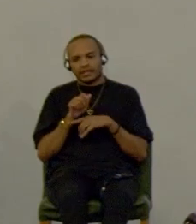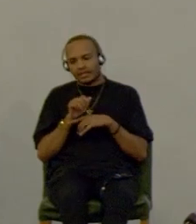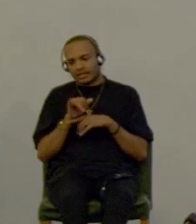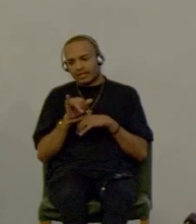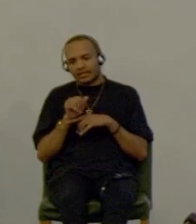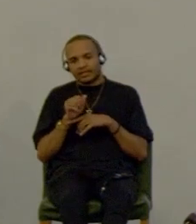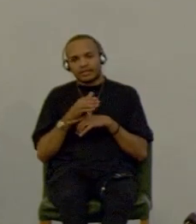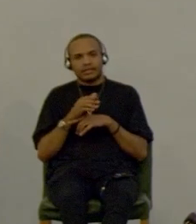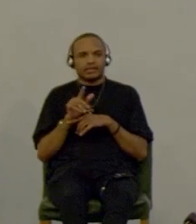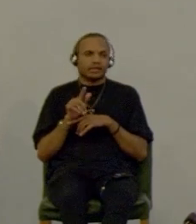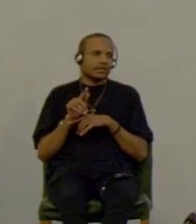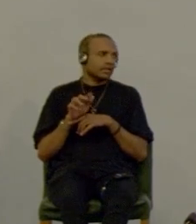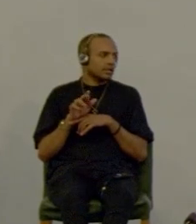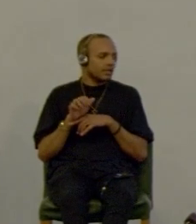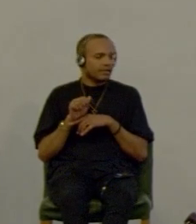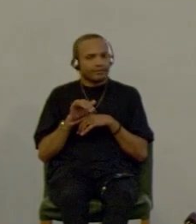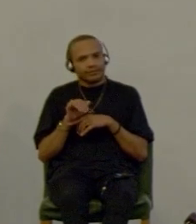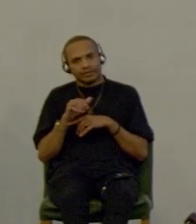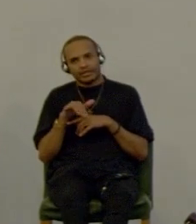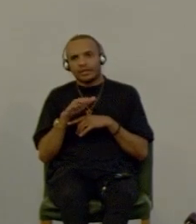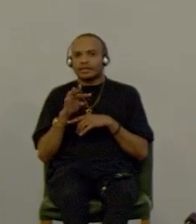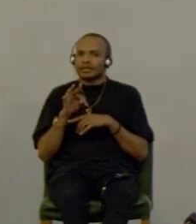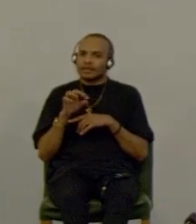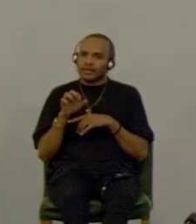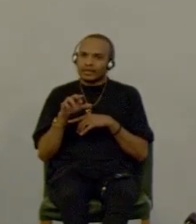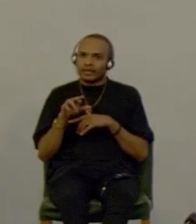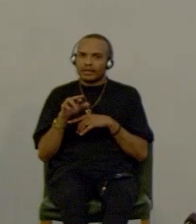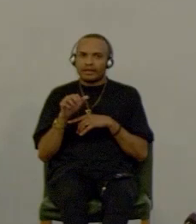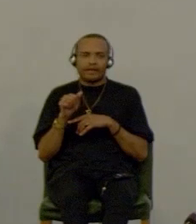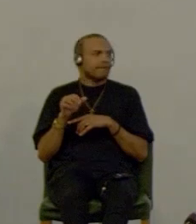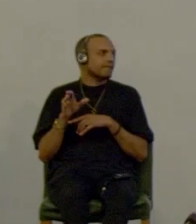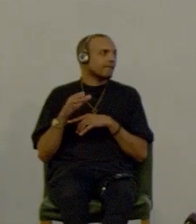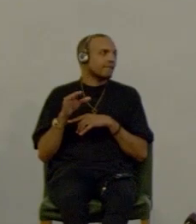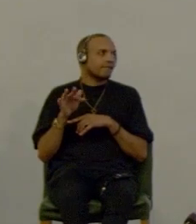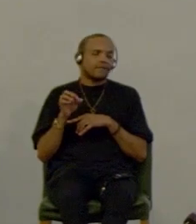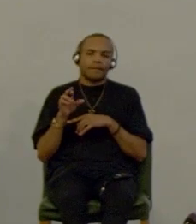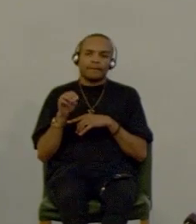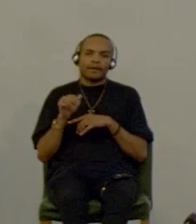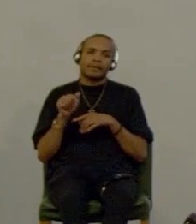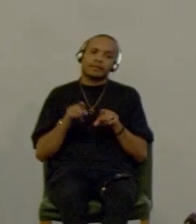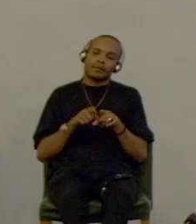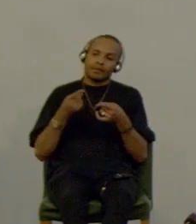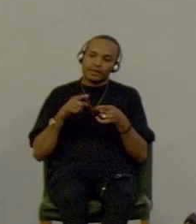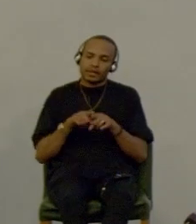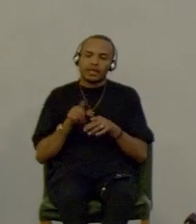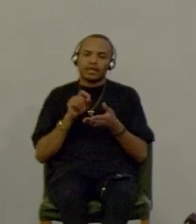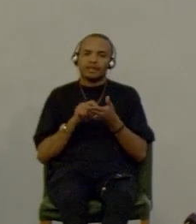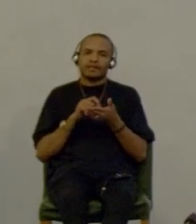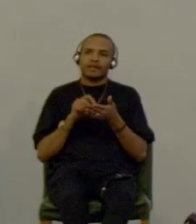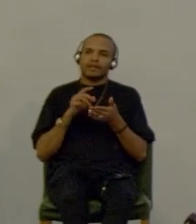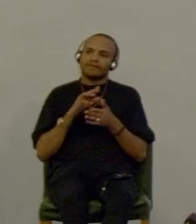gaiagrafia proposta pelas autoras do livro Terraforma, sendo uma das autoras a Frederique, que está conosco hoje, e